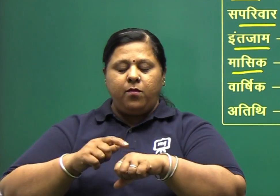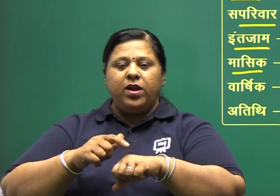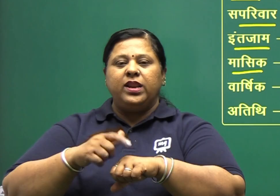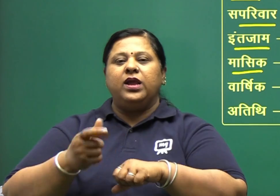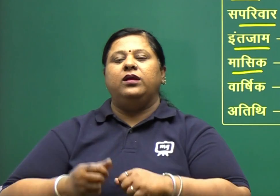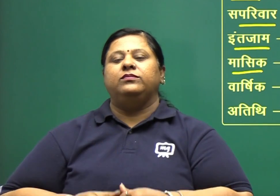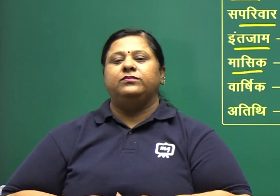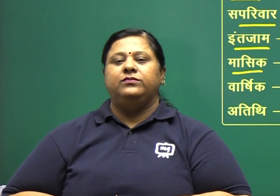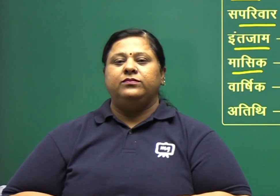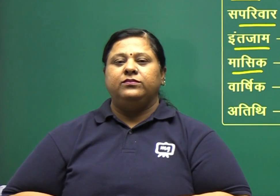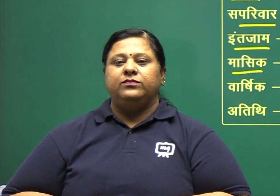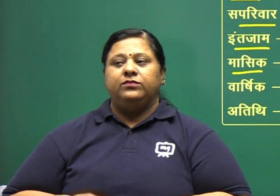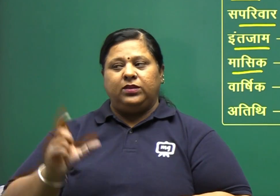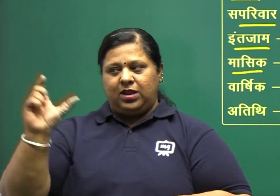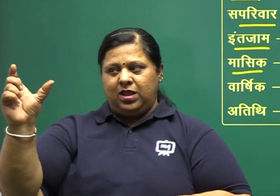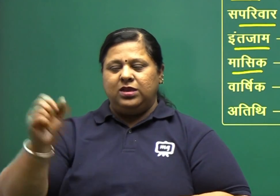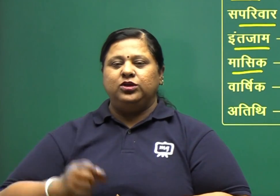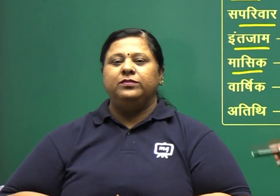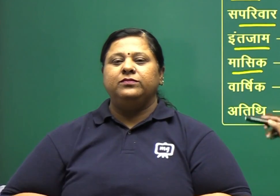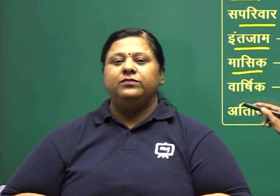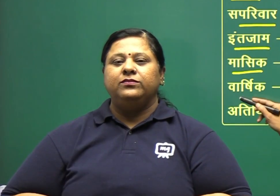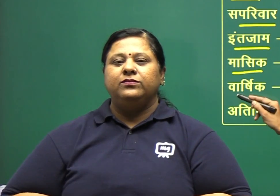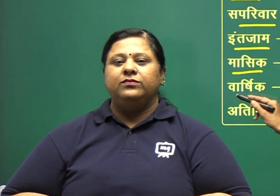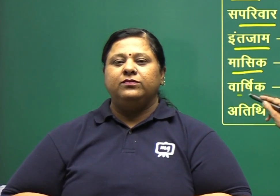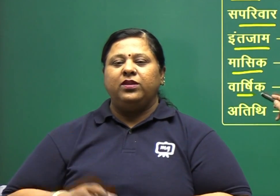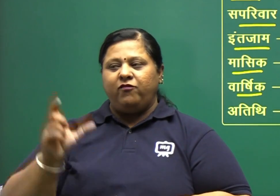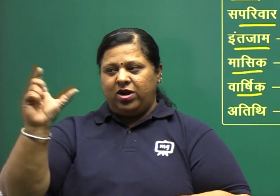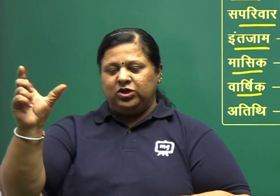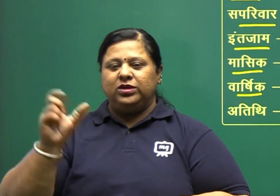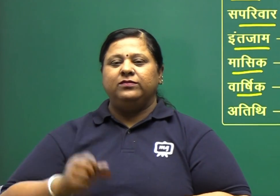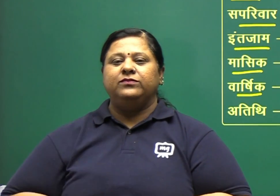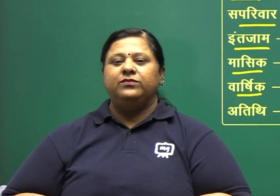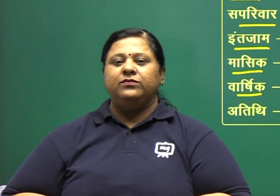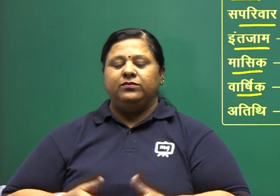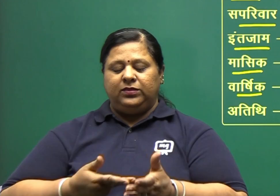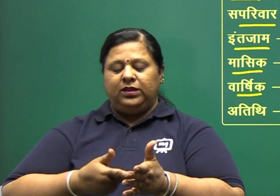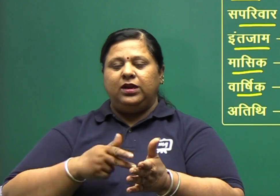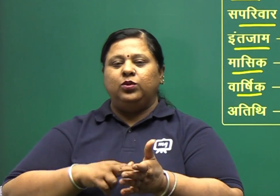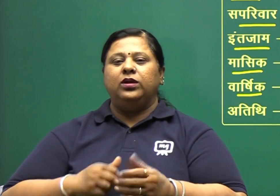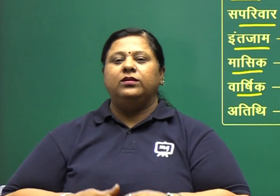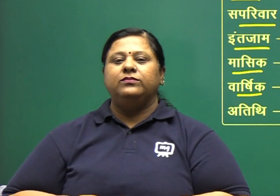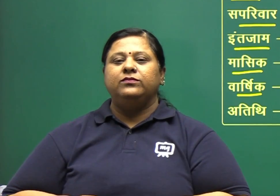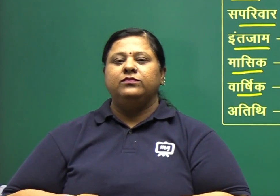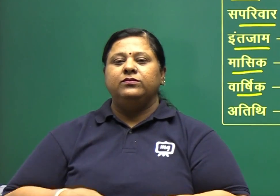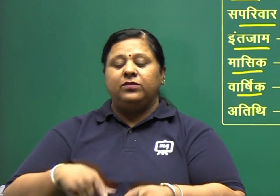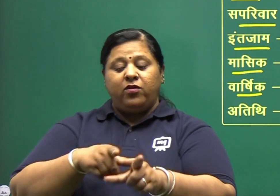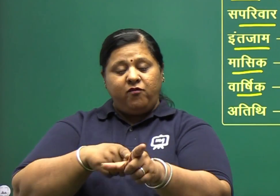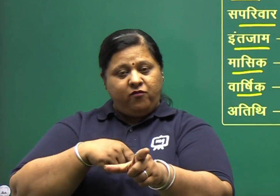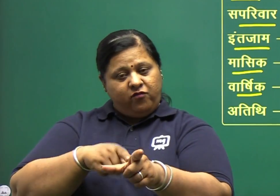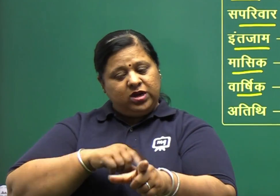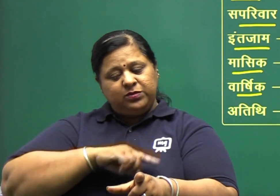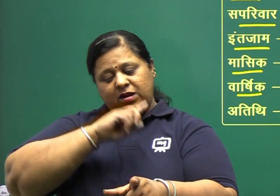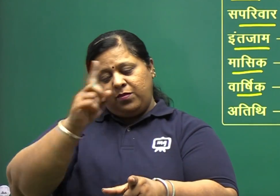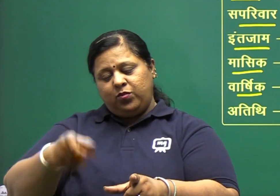का। अगला शब्द वार्षिक, अर्थ होगा वर्ष भर